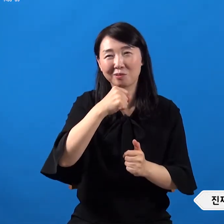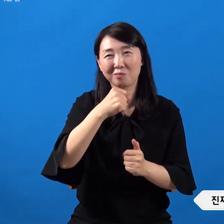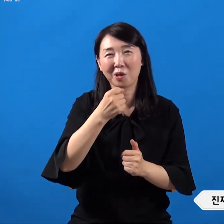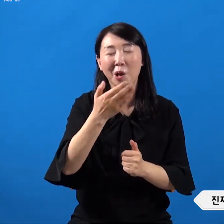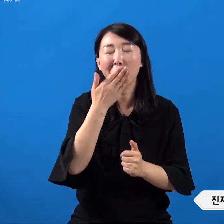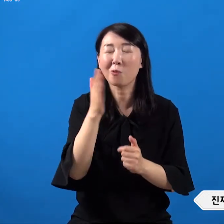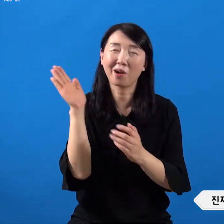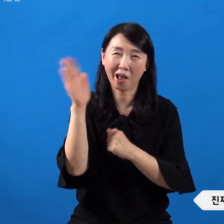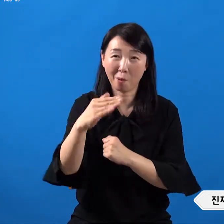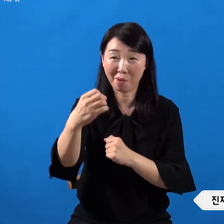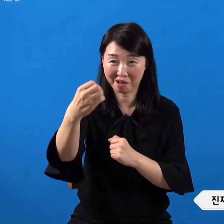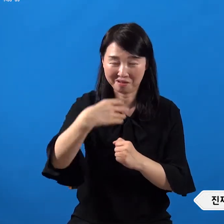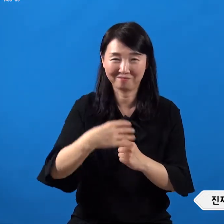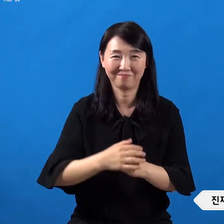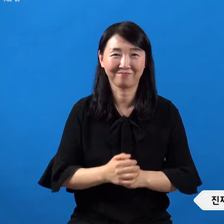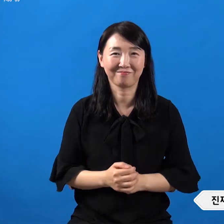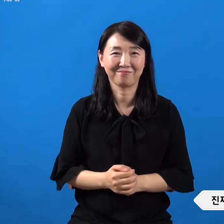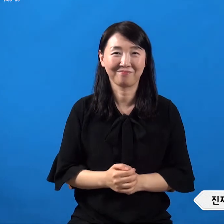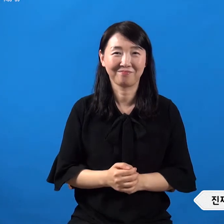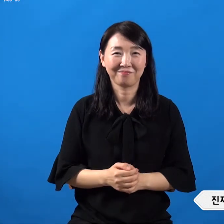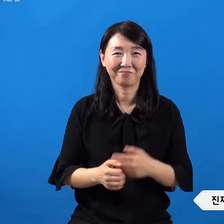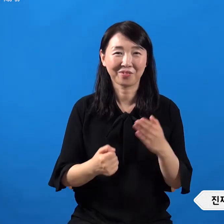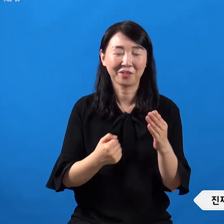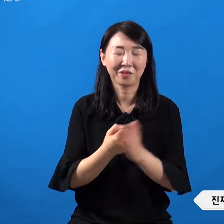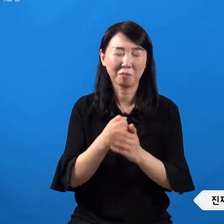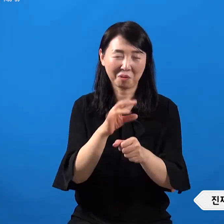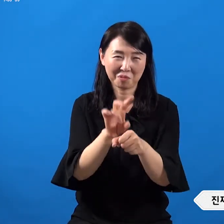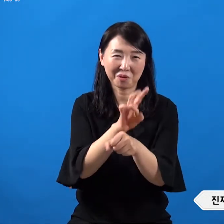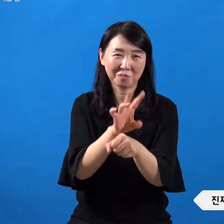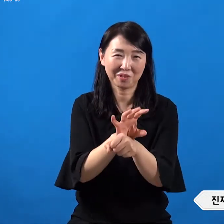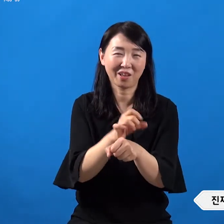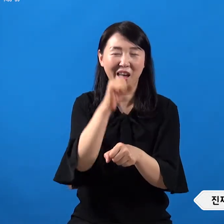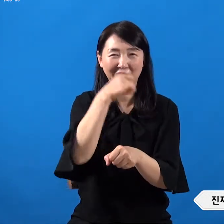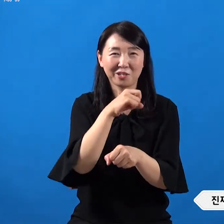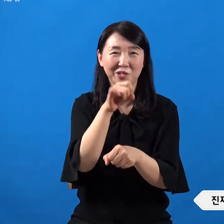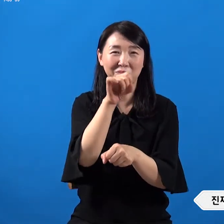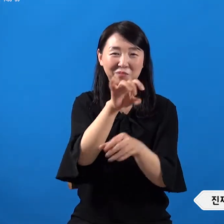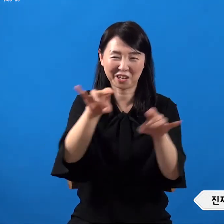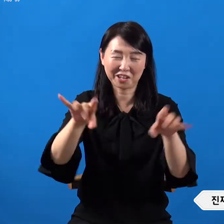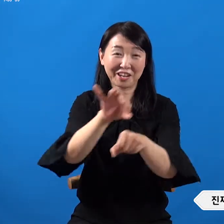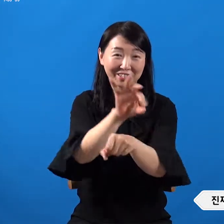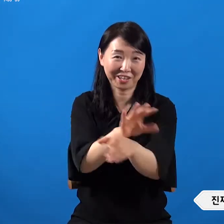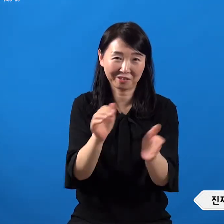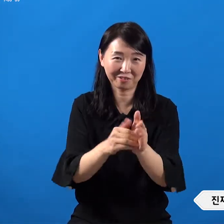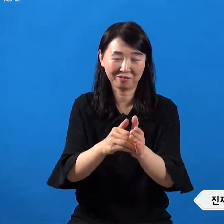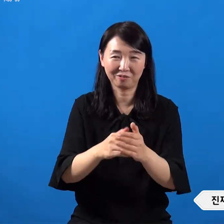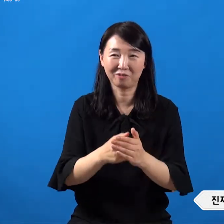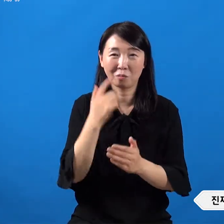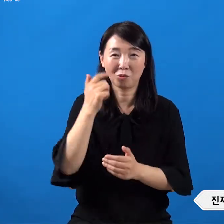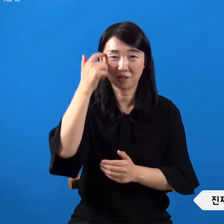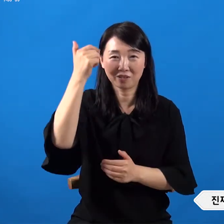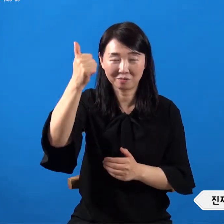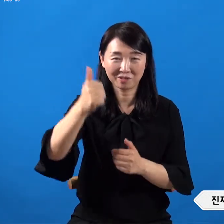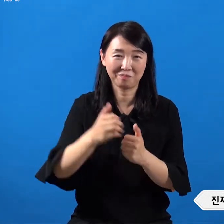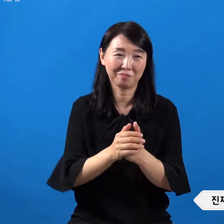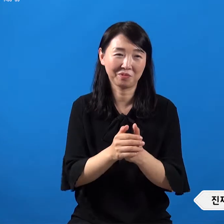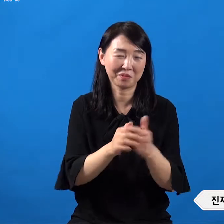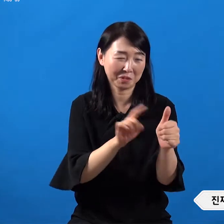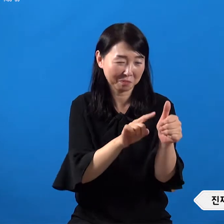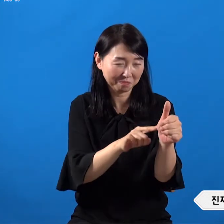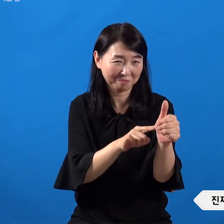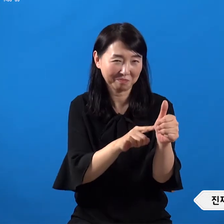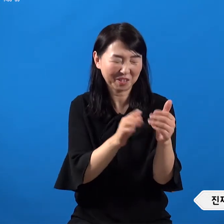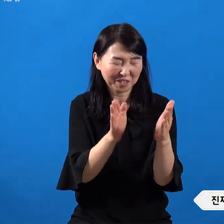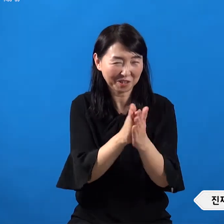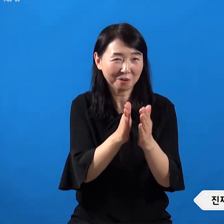먹고 가지요 라고 이야기를 합니다. 그래서 편의점에서 아이스크림 하나씩을 샀습니다. 목사님이 그